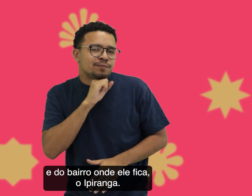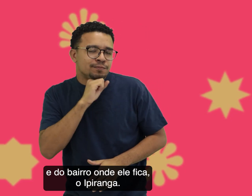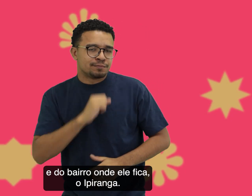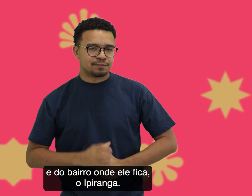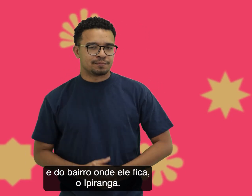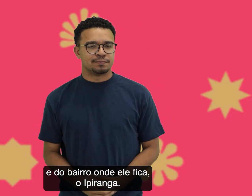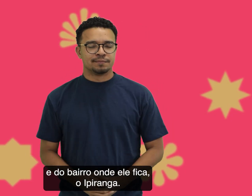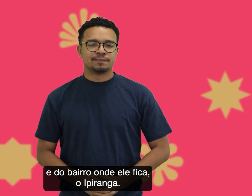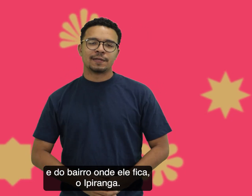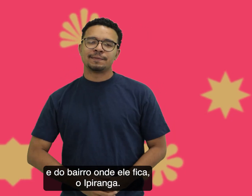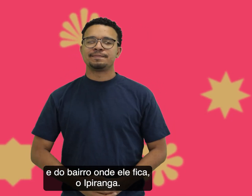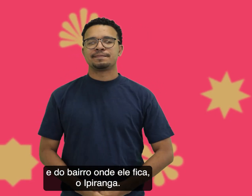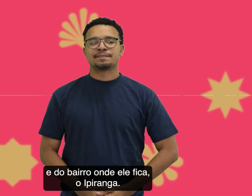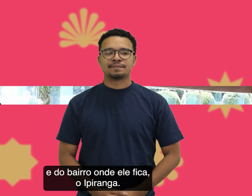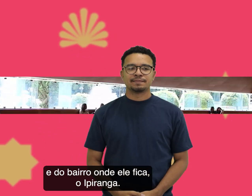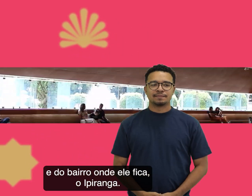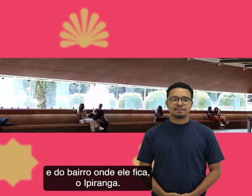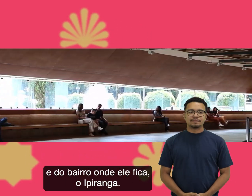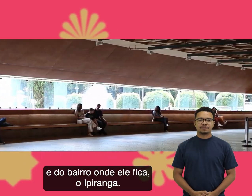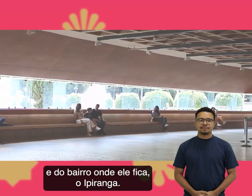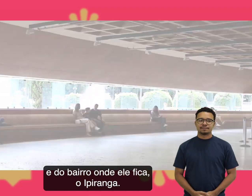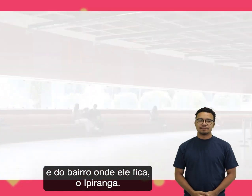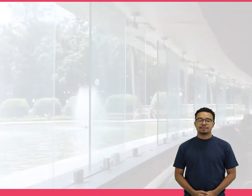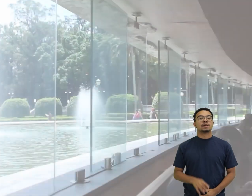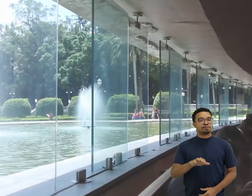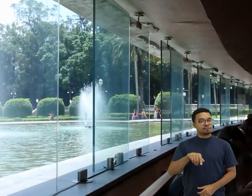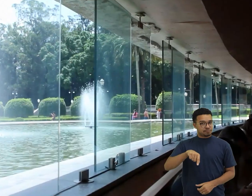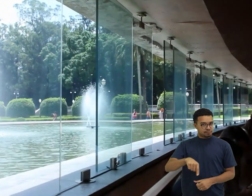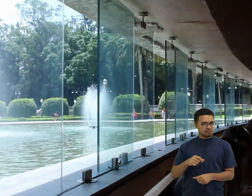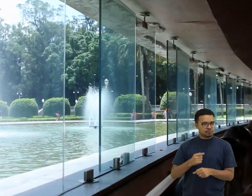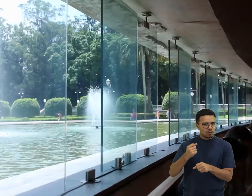ele fica, o Ipiranga.